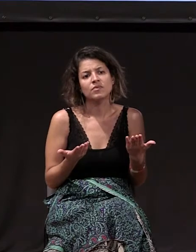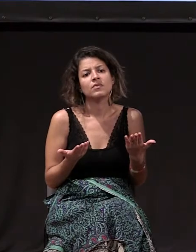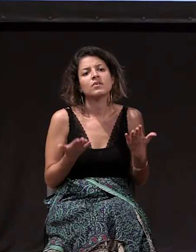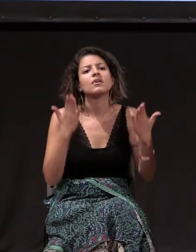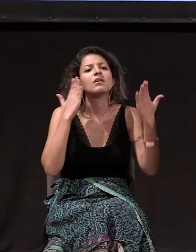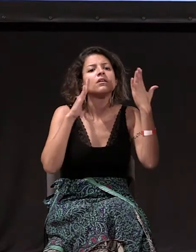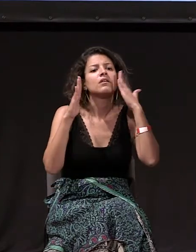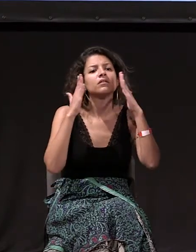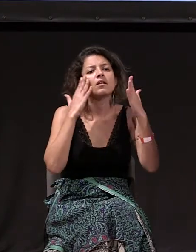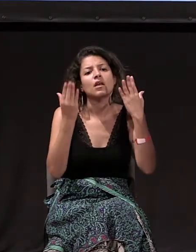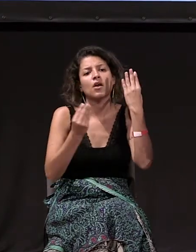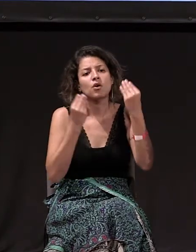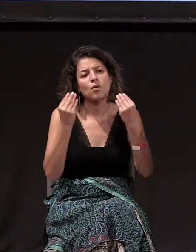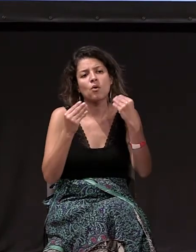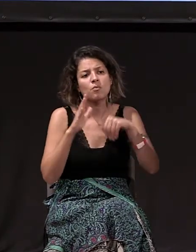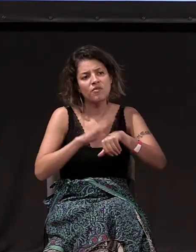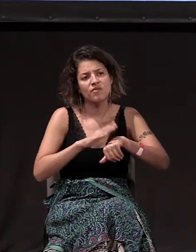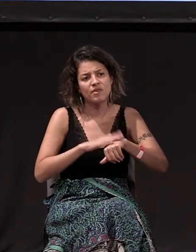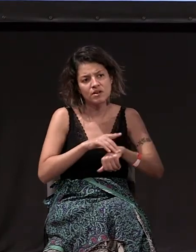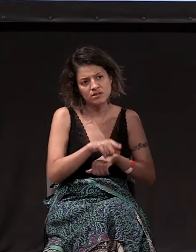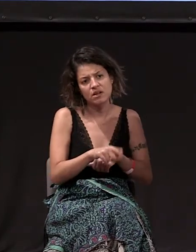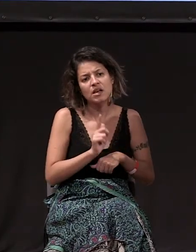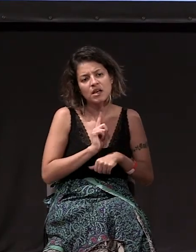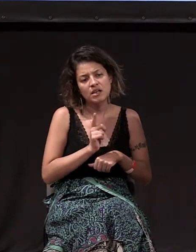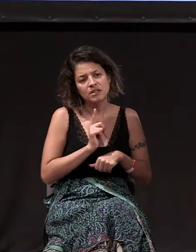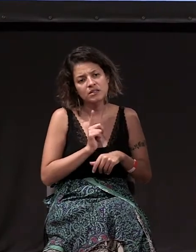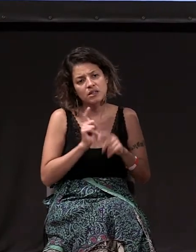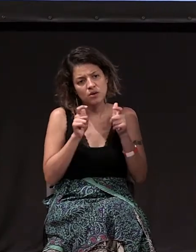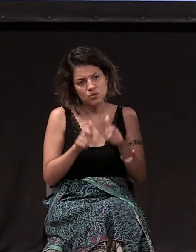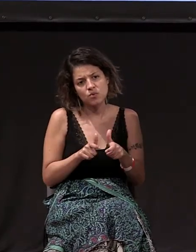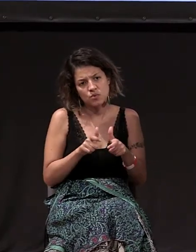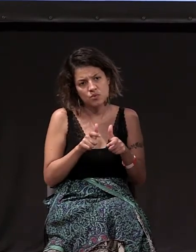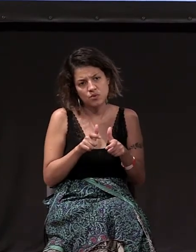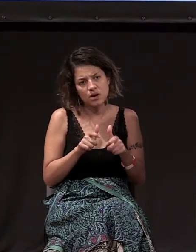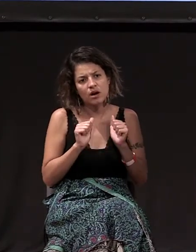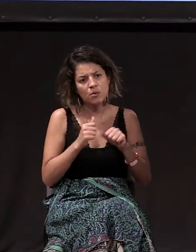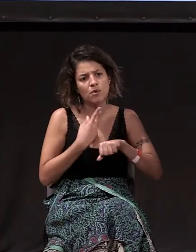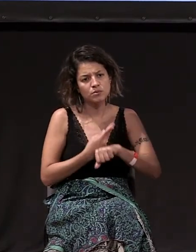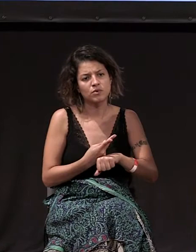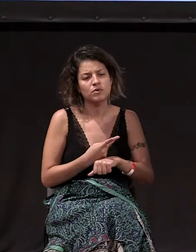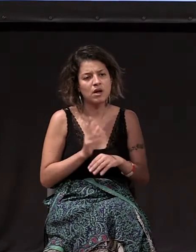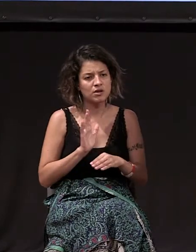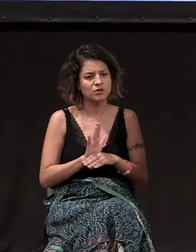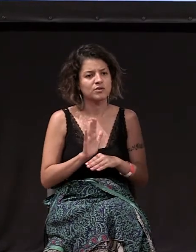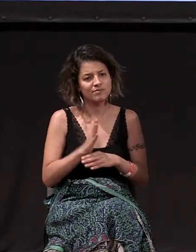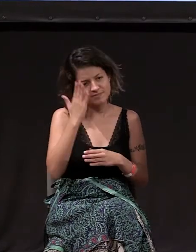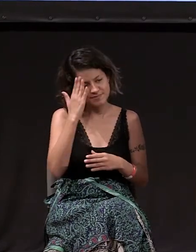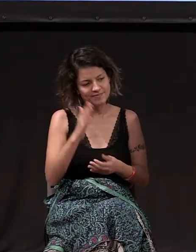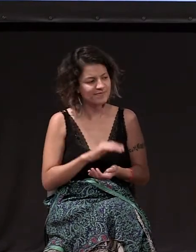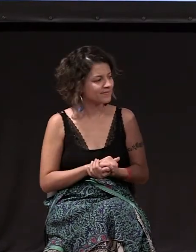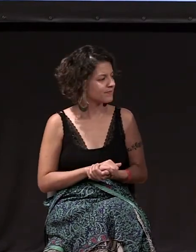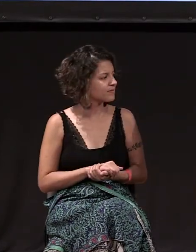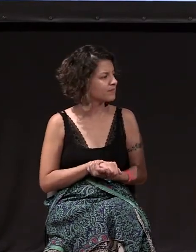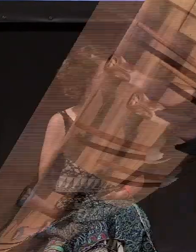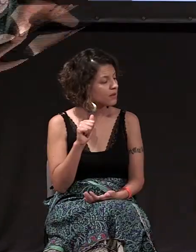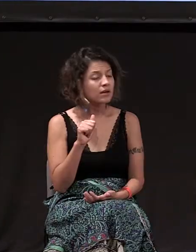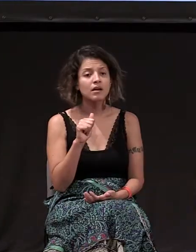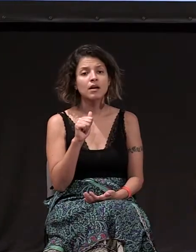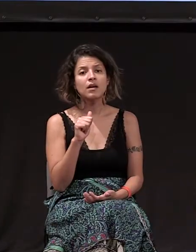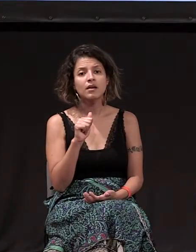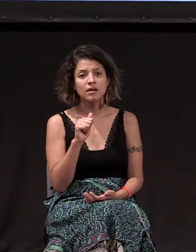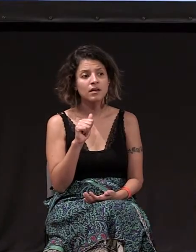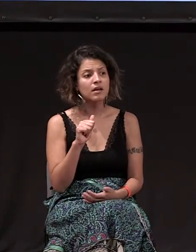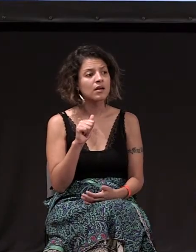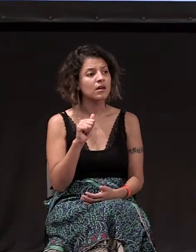para entender como eu posso agir nisso e se existe algum lugar que eu possa procurar ajuda. Obrigado.